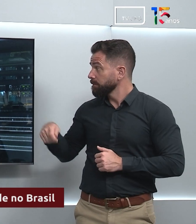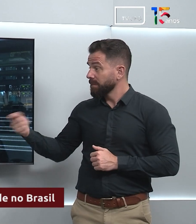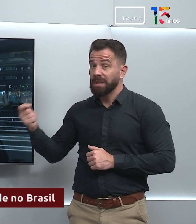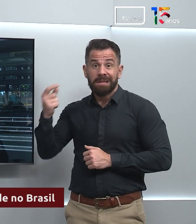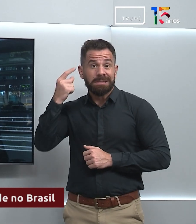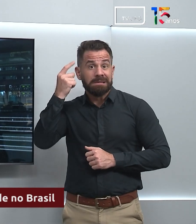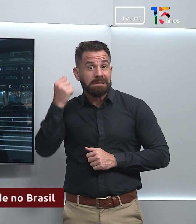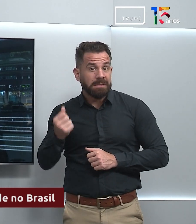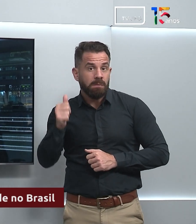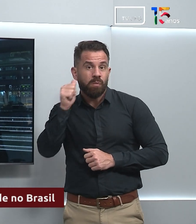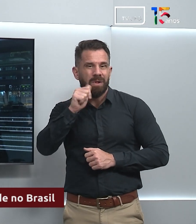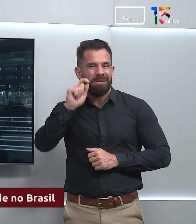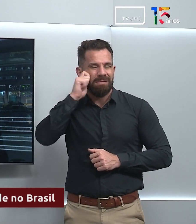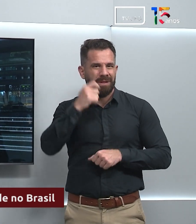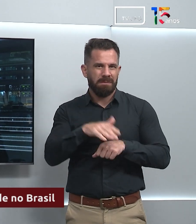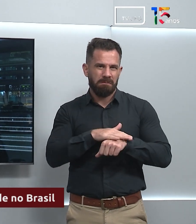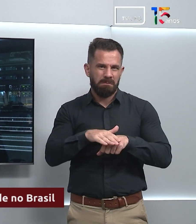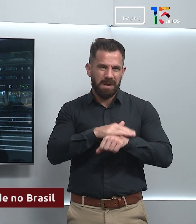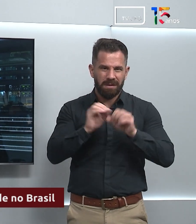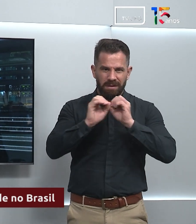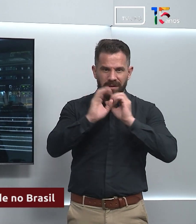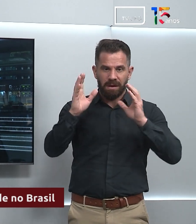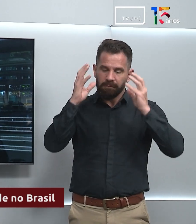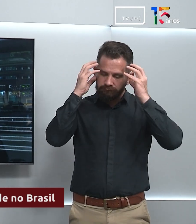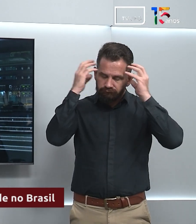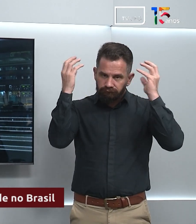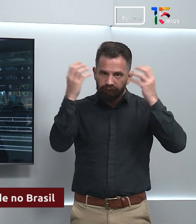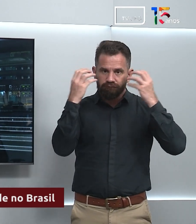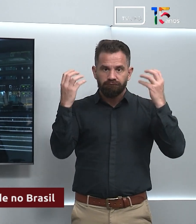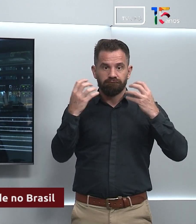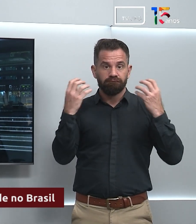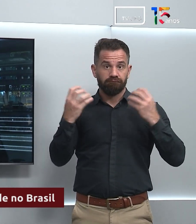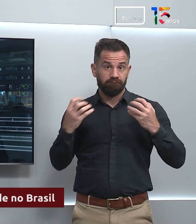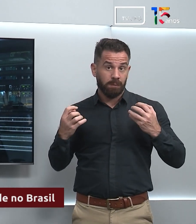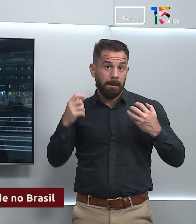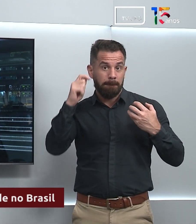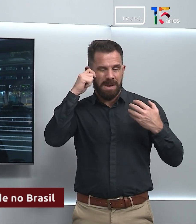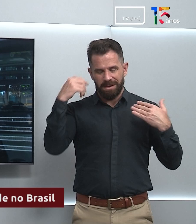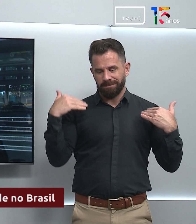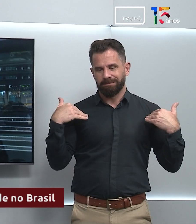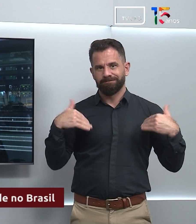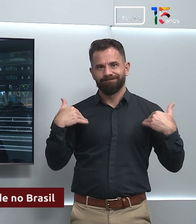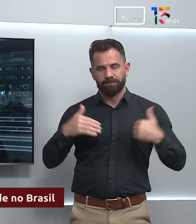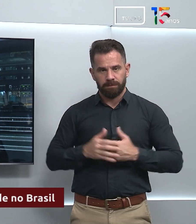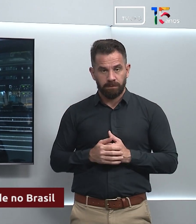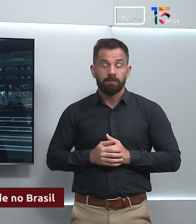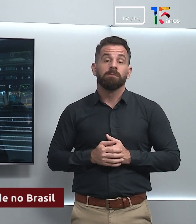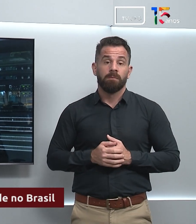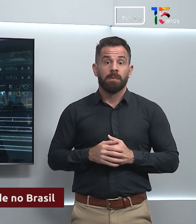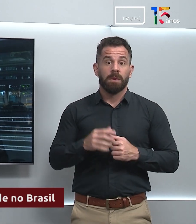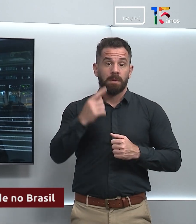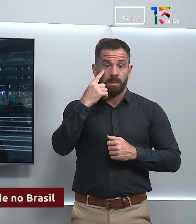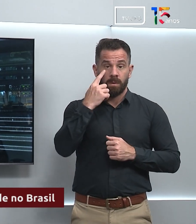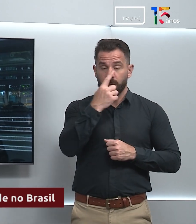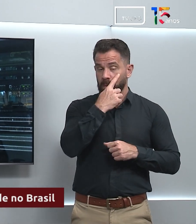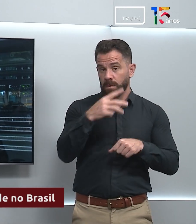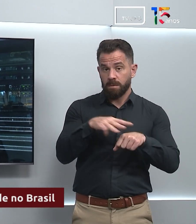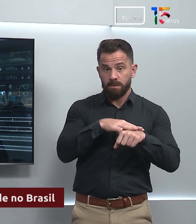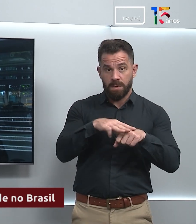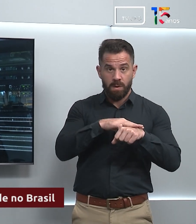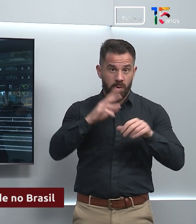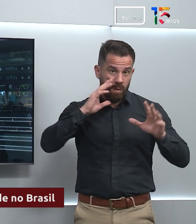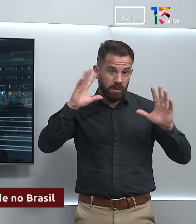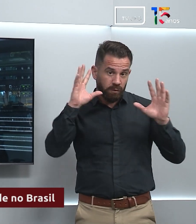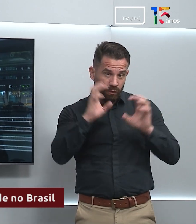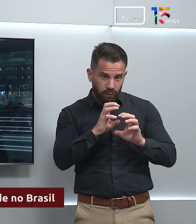mulher negra, de pele clara, que tem os cabelos cacheados, pretos, na altura dos ombros. Eu também tenho os olhos castanhos escuros